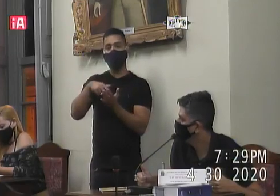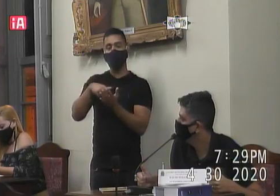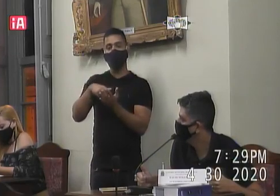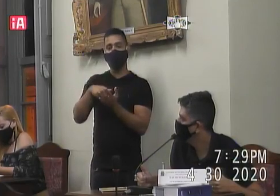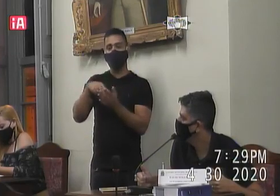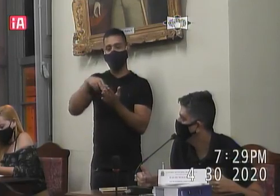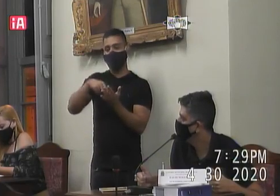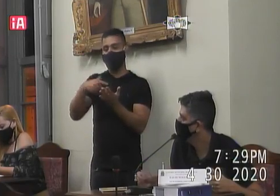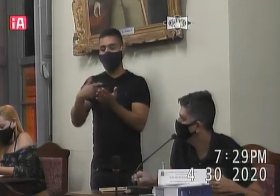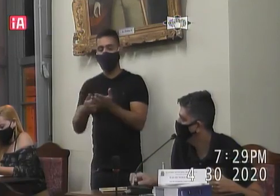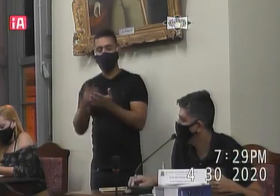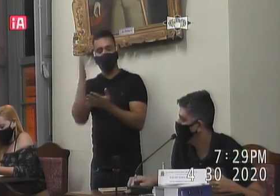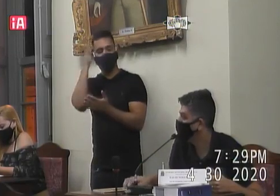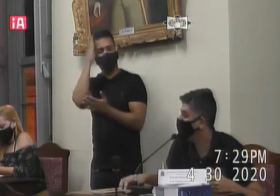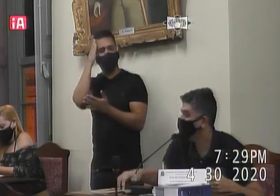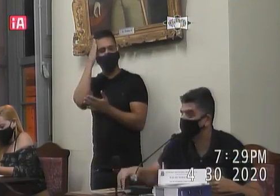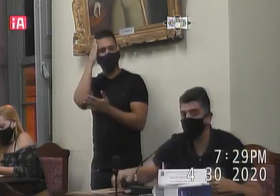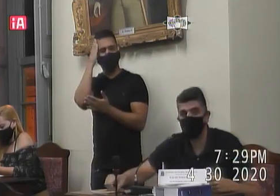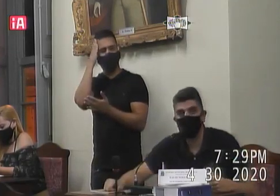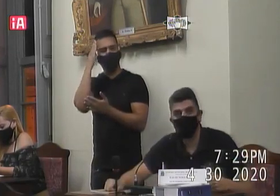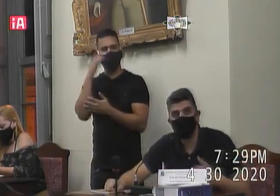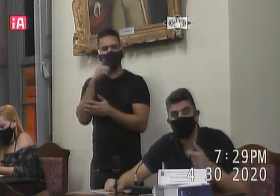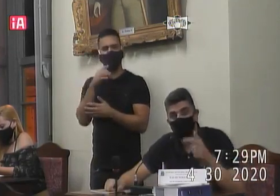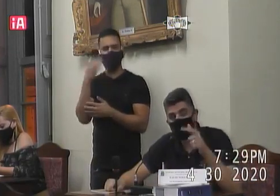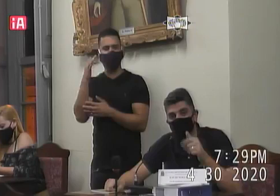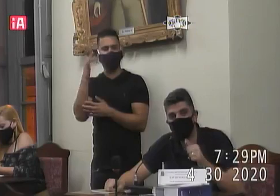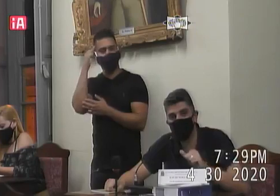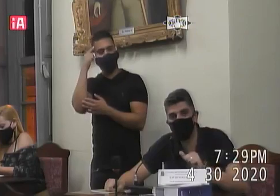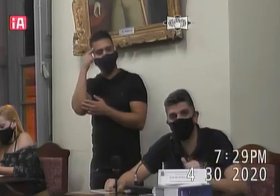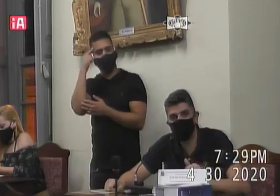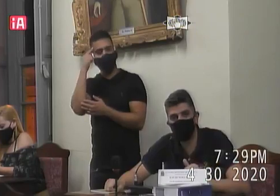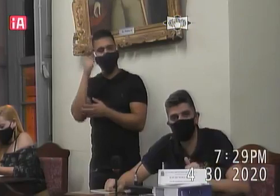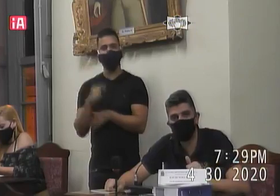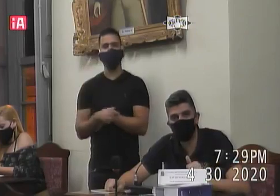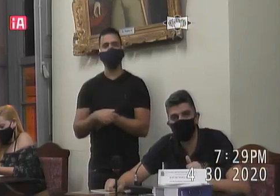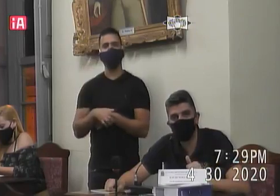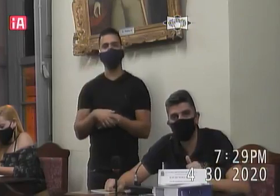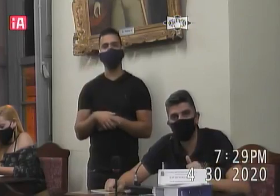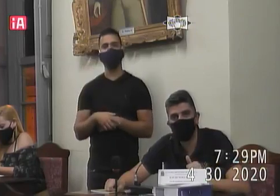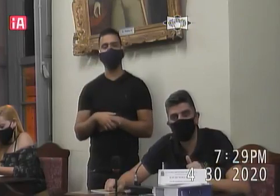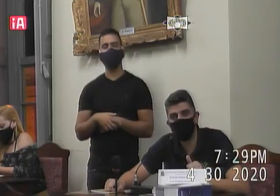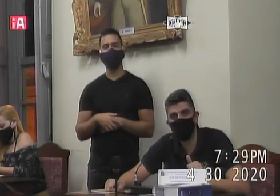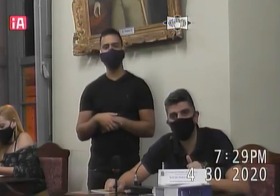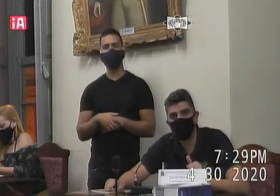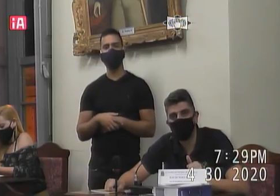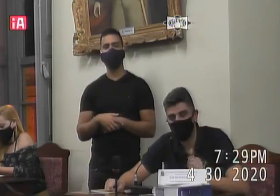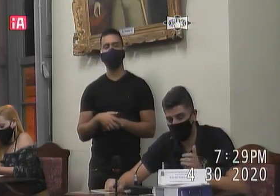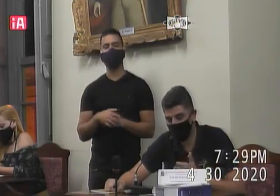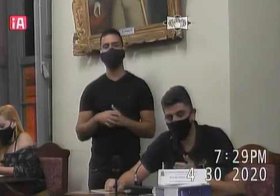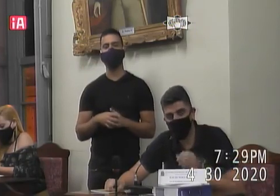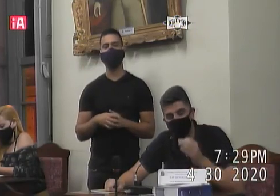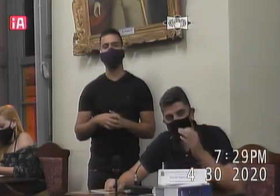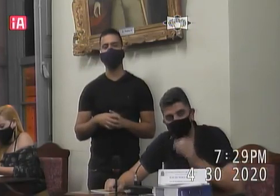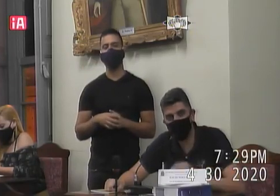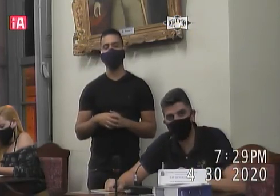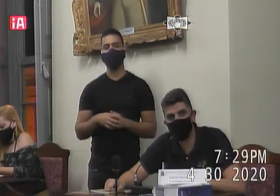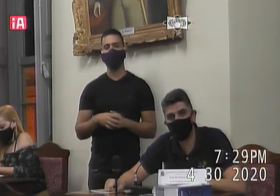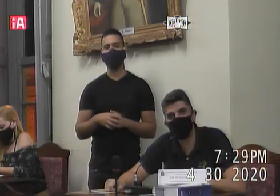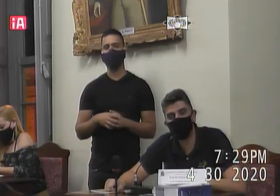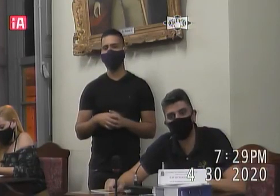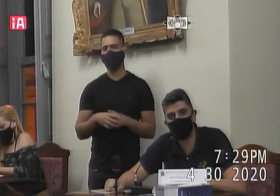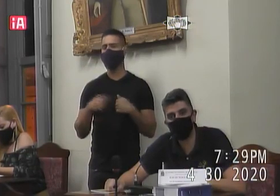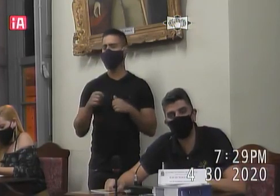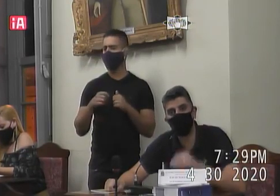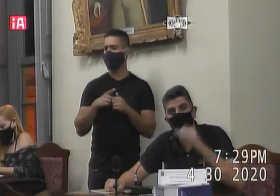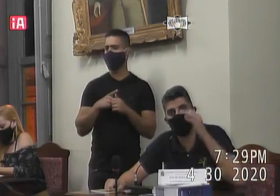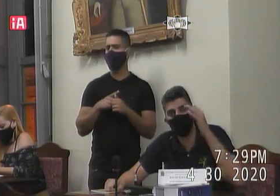deu traumatismo craniano nele. E aí, a gente vê isso. Então, quero aqui deixar